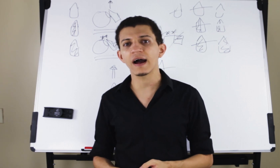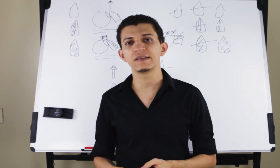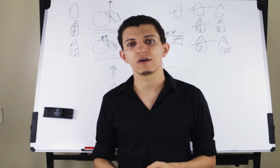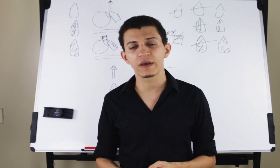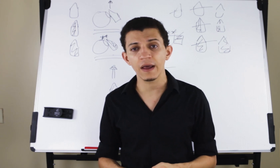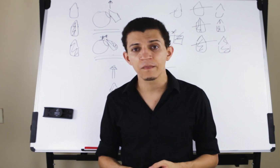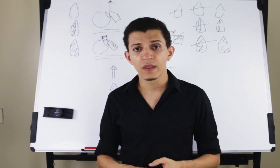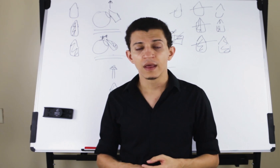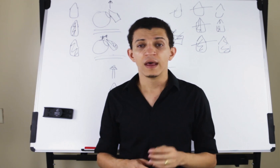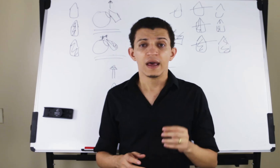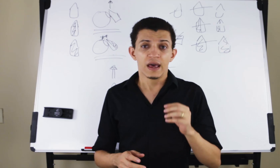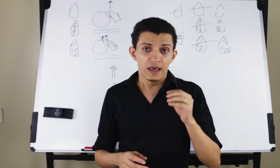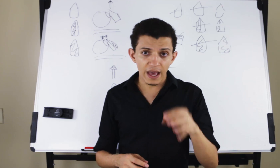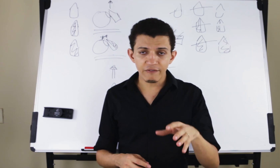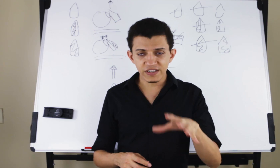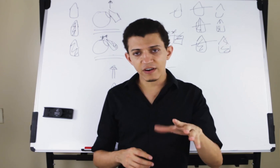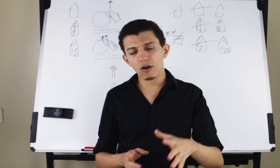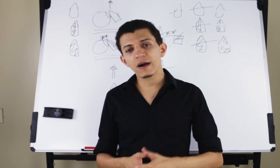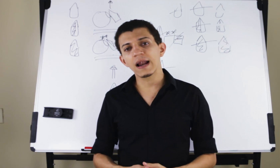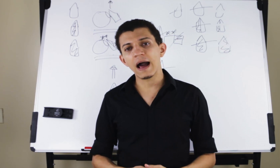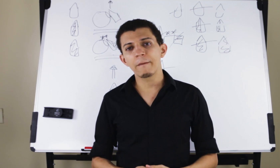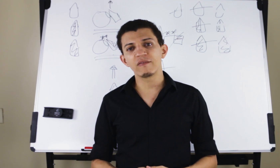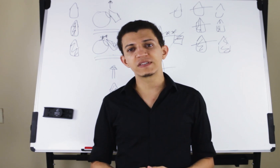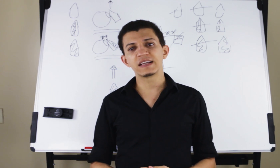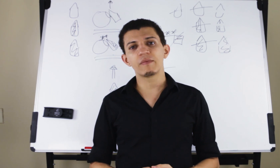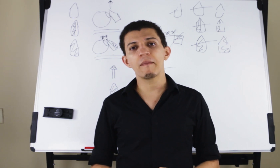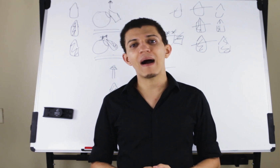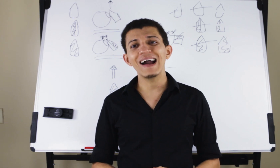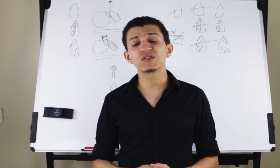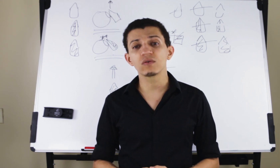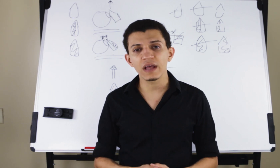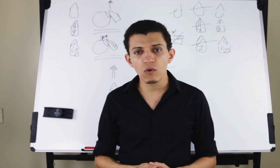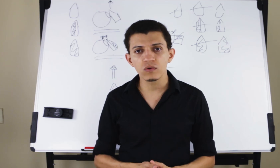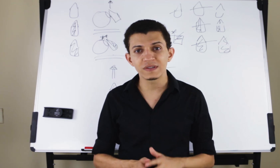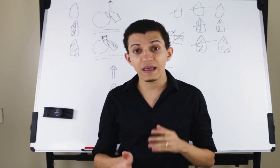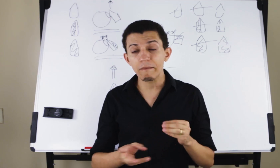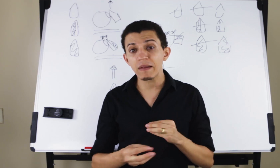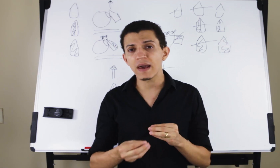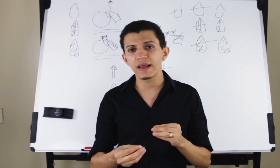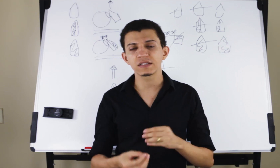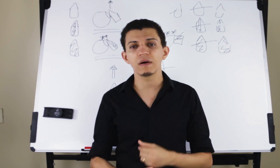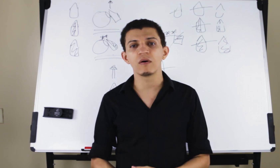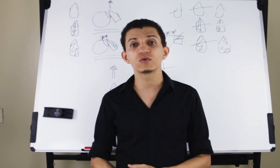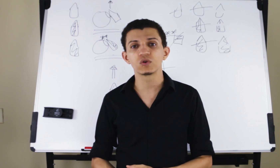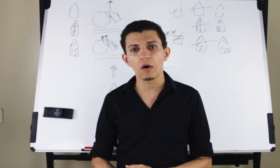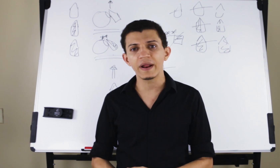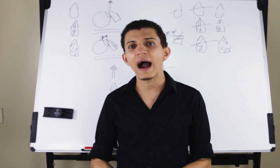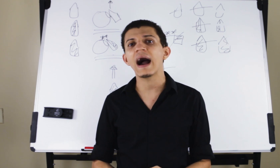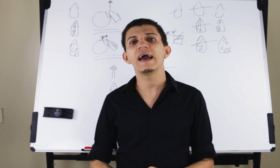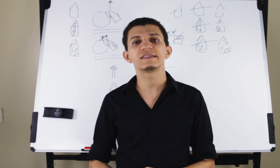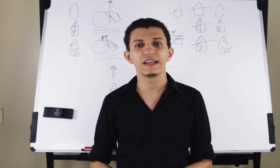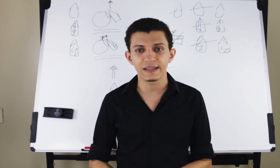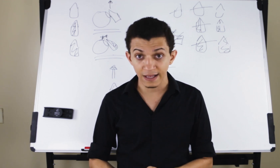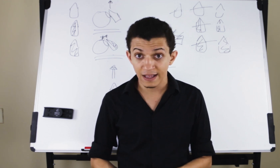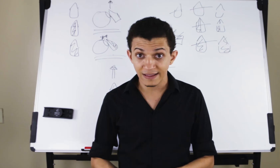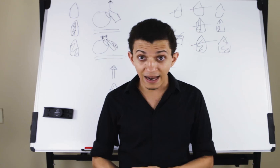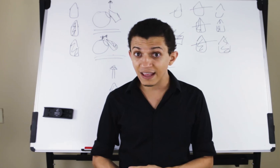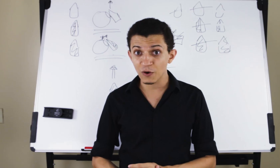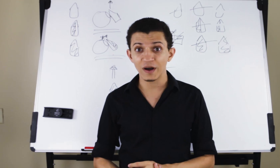sinais, ok? E aí você vai colocar lá para você receber mais conteúdos aí em primeiríssima mão sobre a escrita da língua